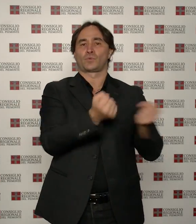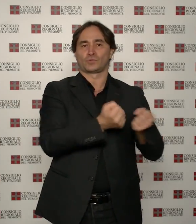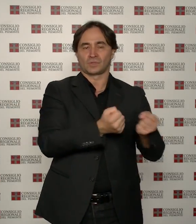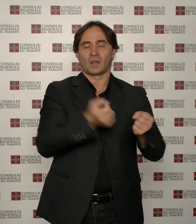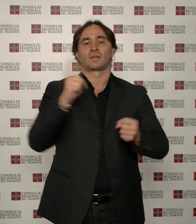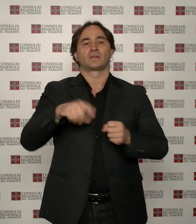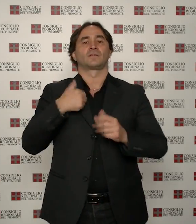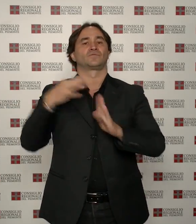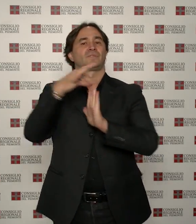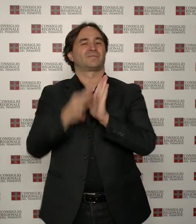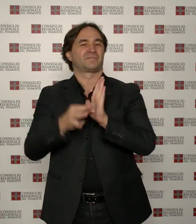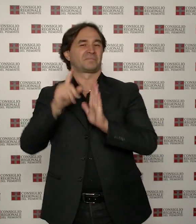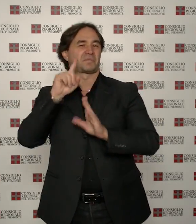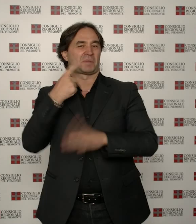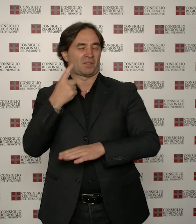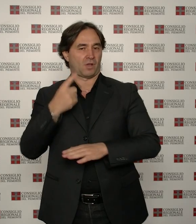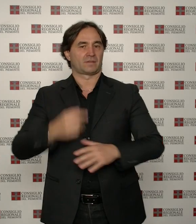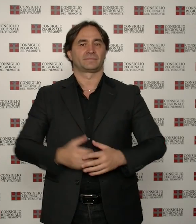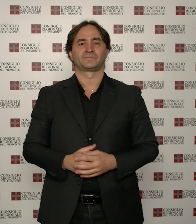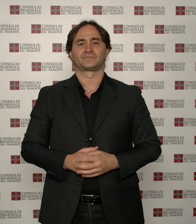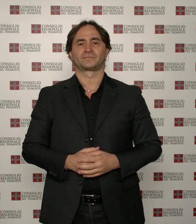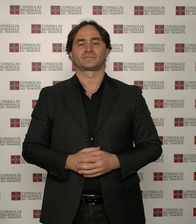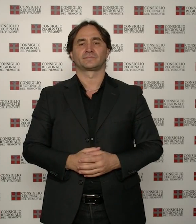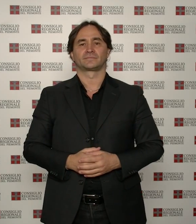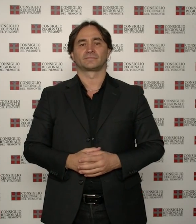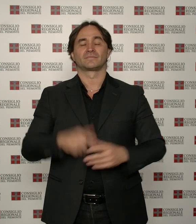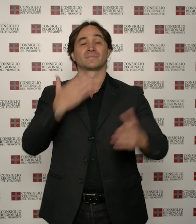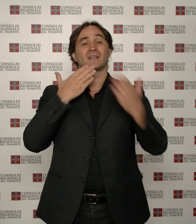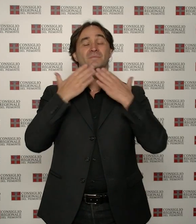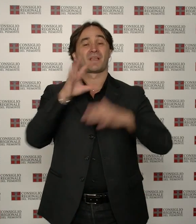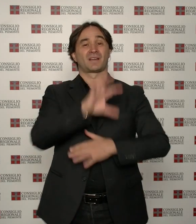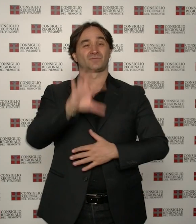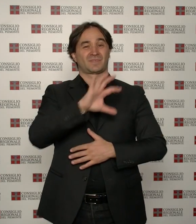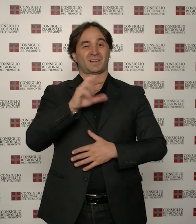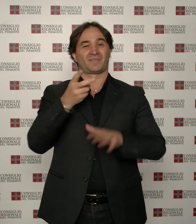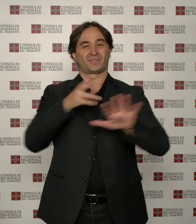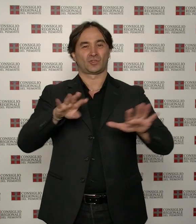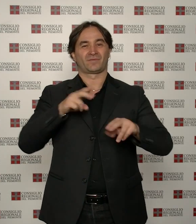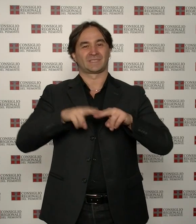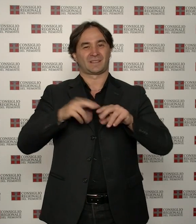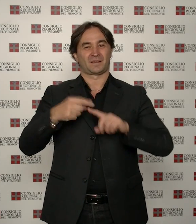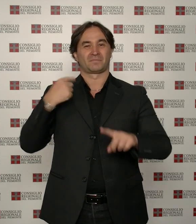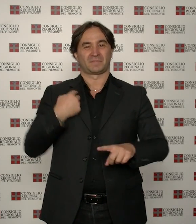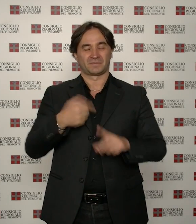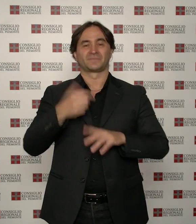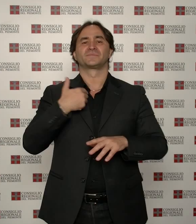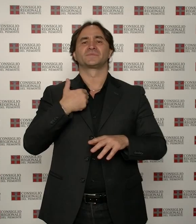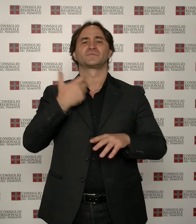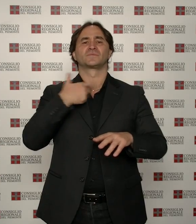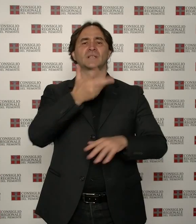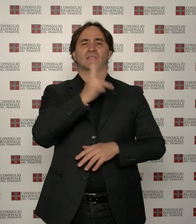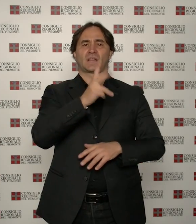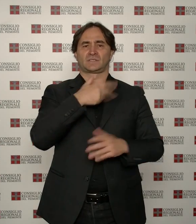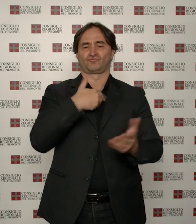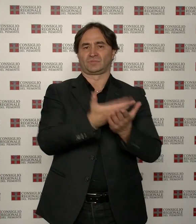con regolamentazione particolare. L'Assemblea regionale il 29 settembre ha discusso 13 mozioni e ordini del